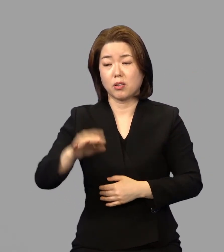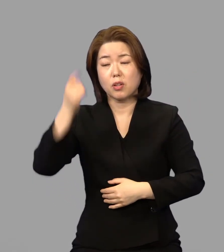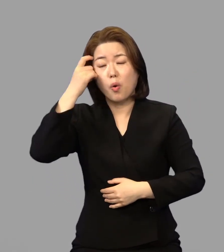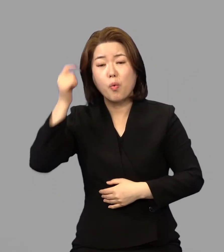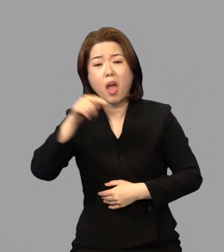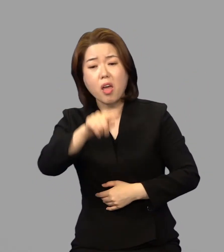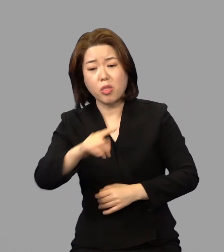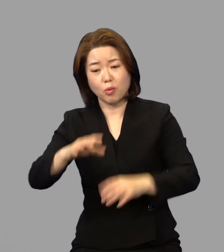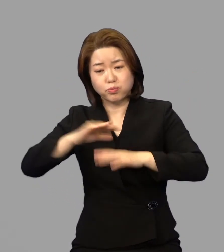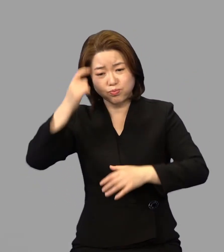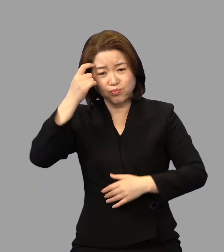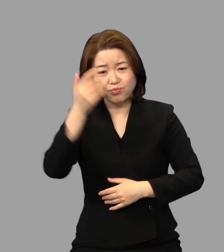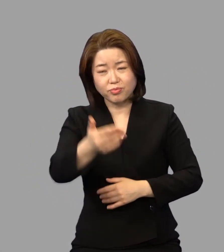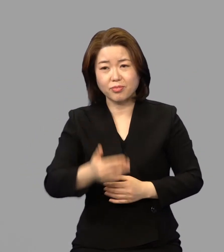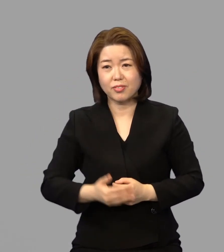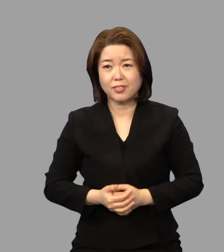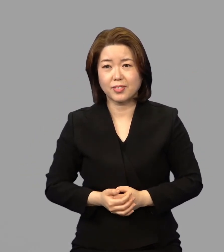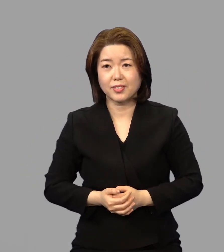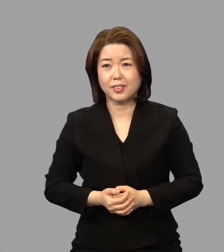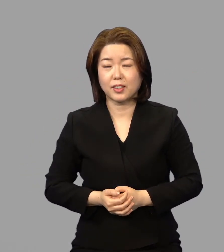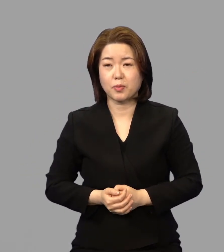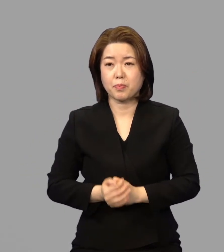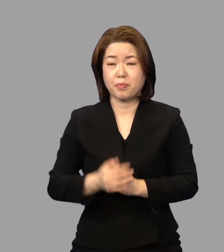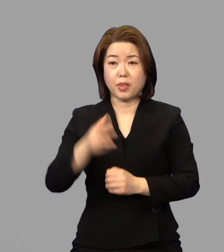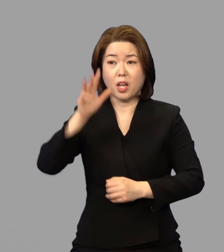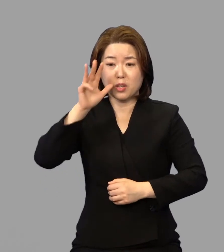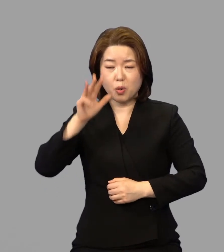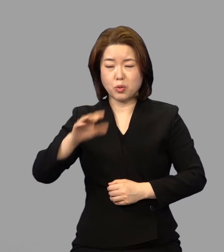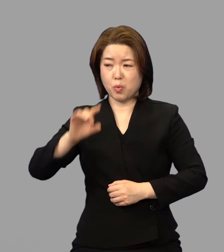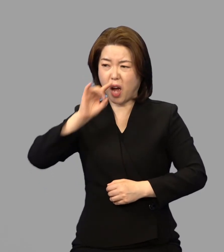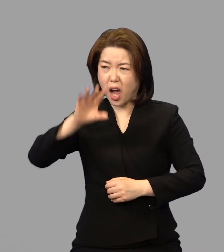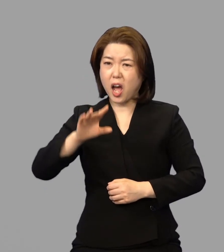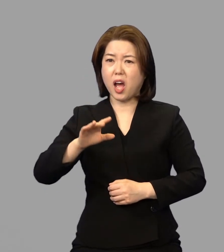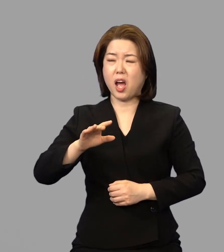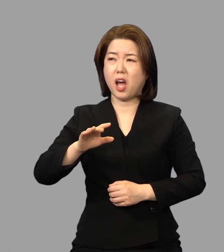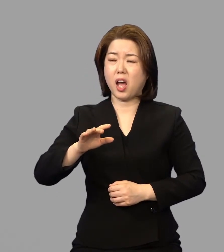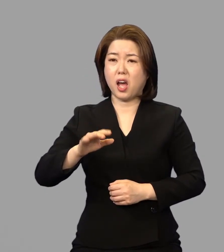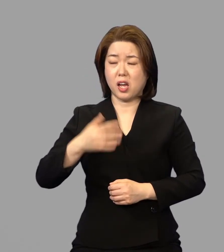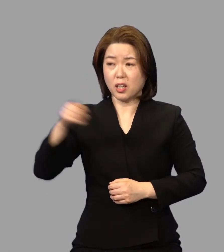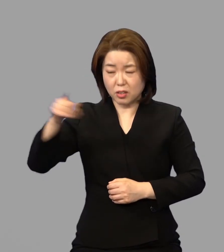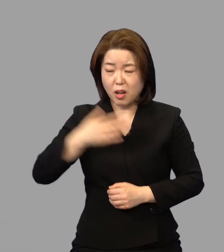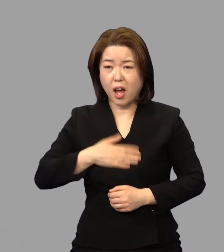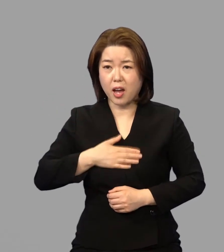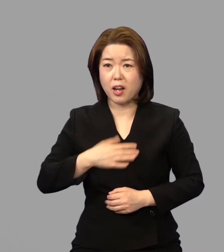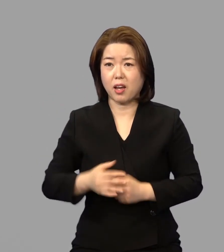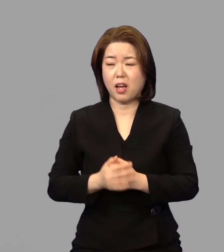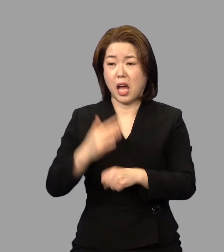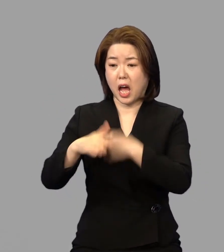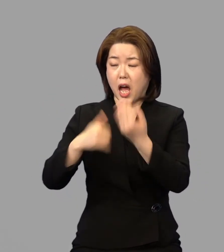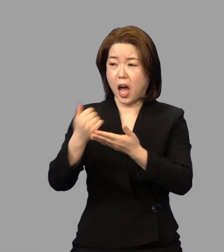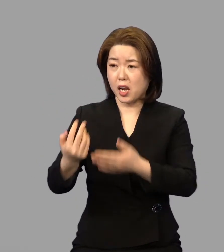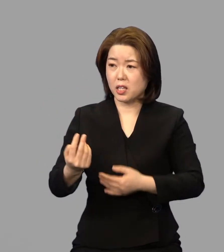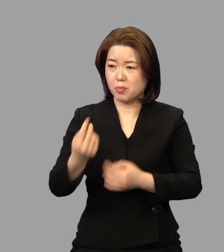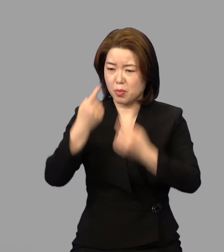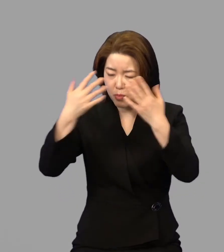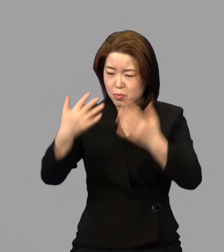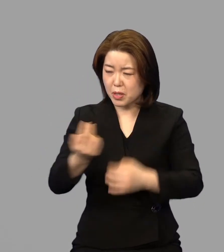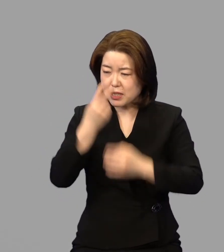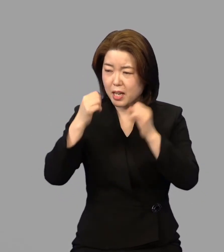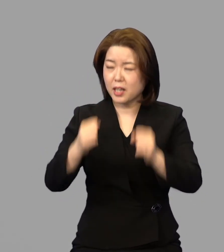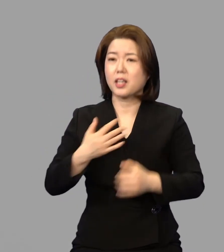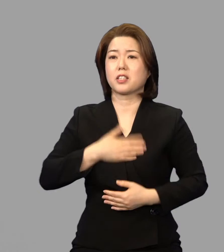그렇게 무서워하는 거야? 여호수아도 안 되니까요. 하나님은 분명히 살아계신 걸 안